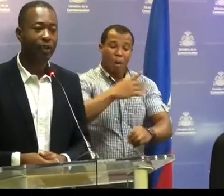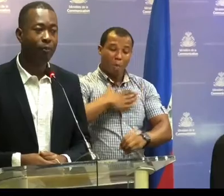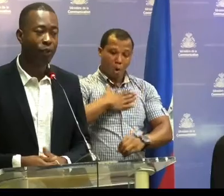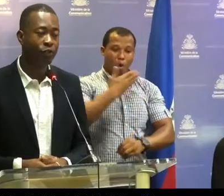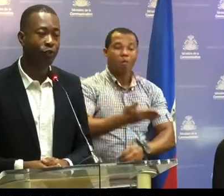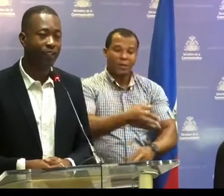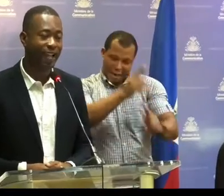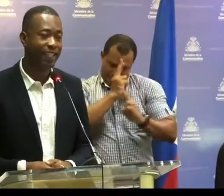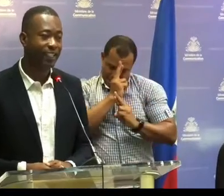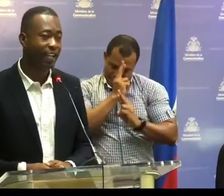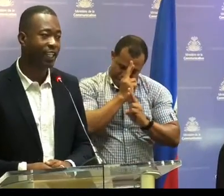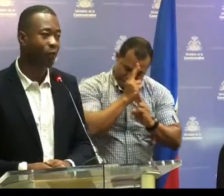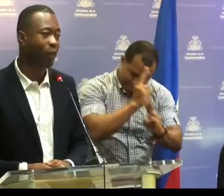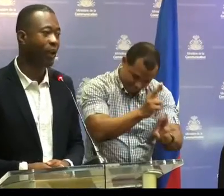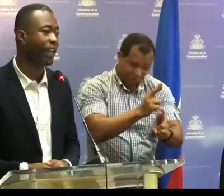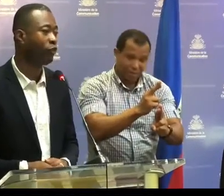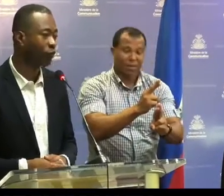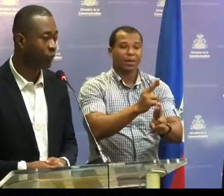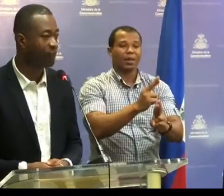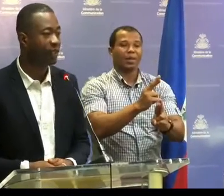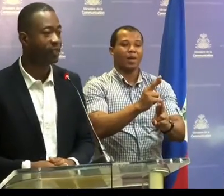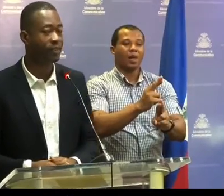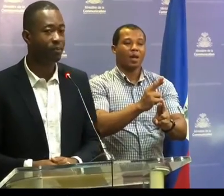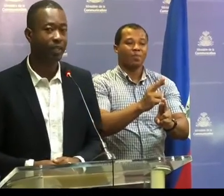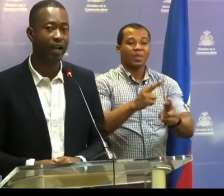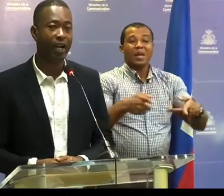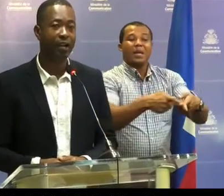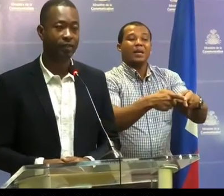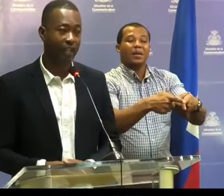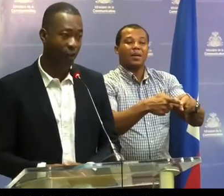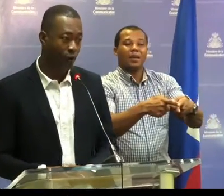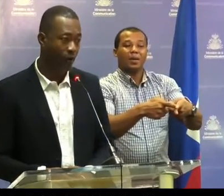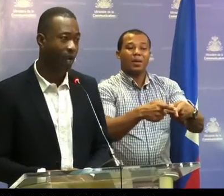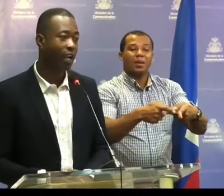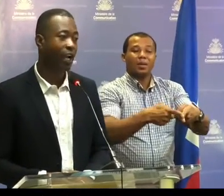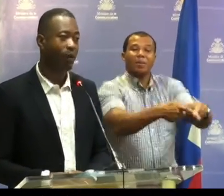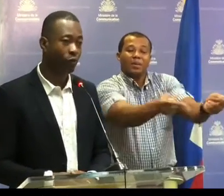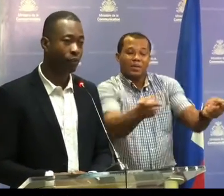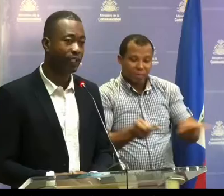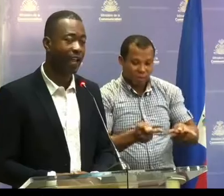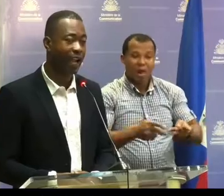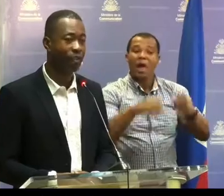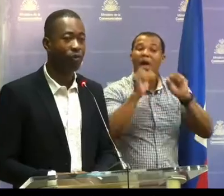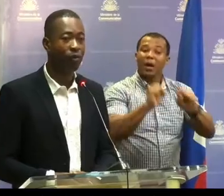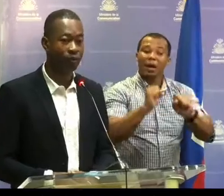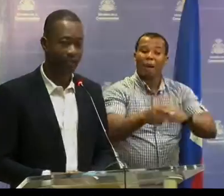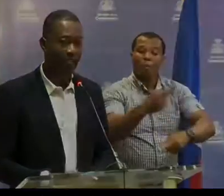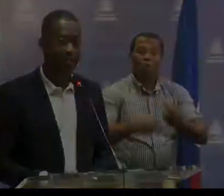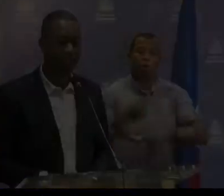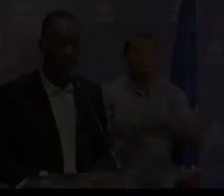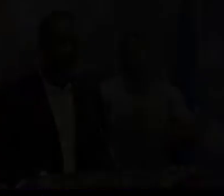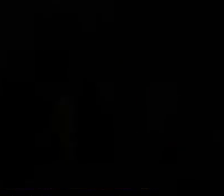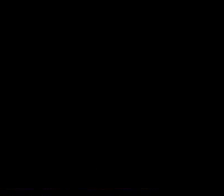toutes mesures sanitaires qui peuvent permettre tout le monde qui participe dans le salon, capable de retourner la caillou sain et sauf.